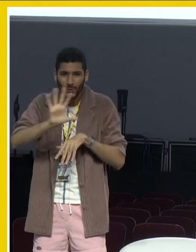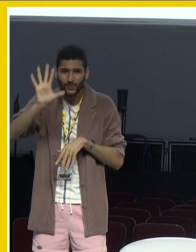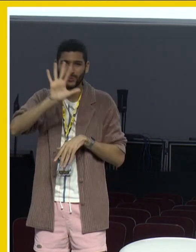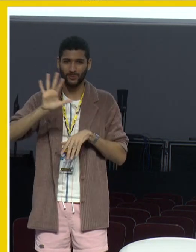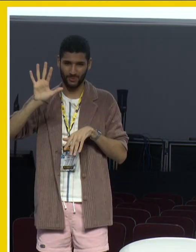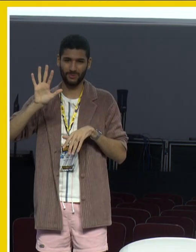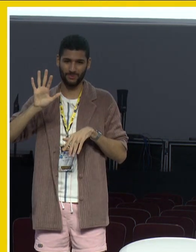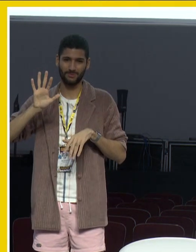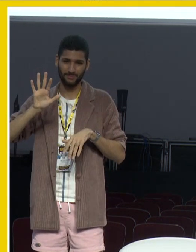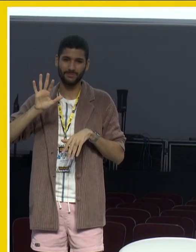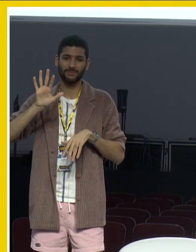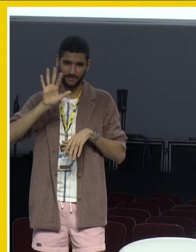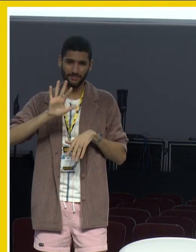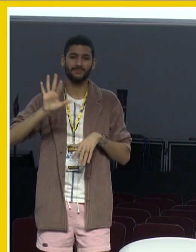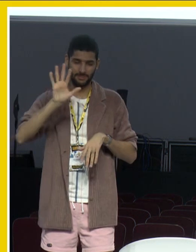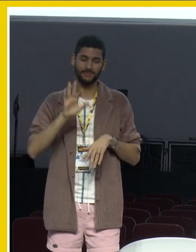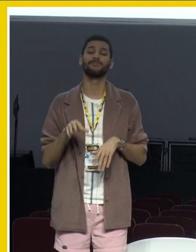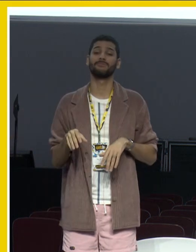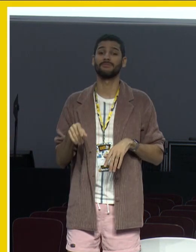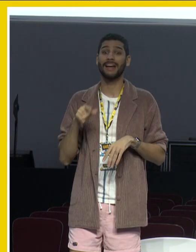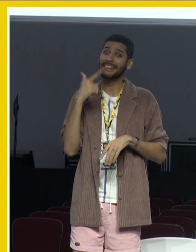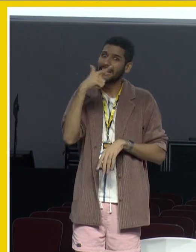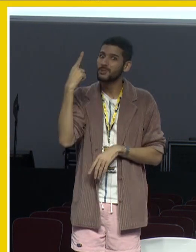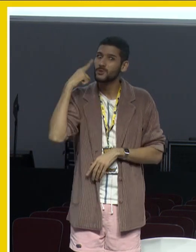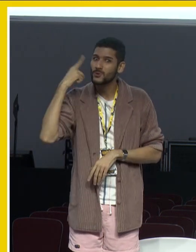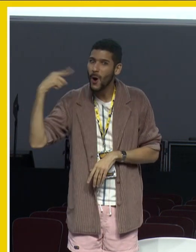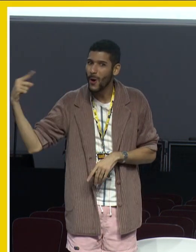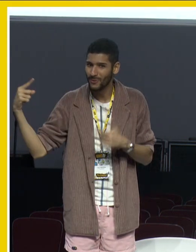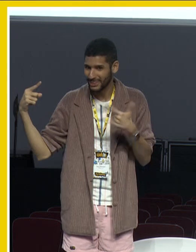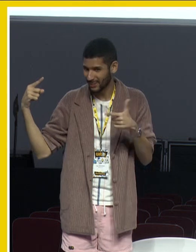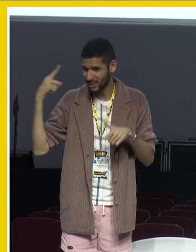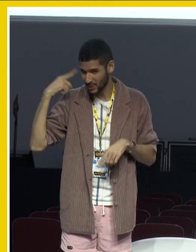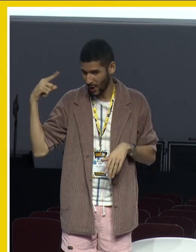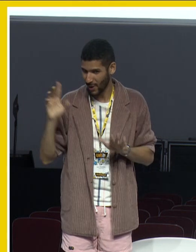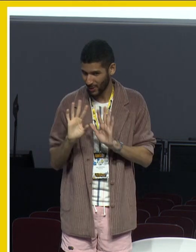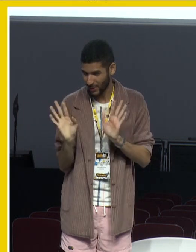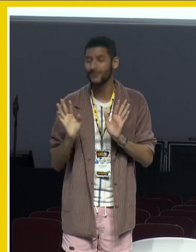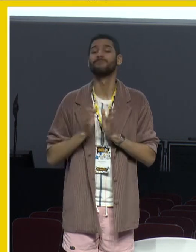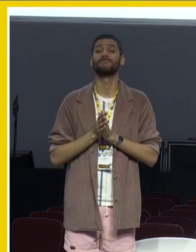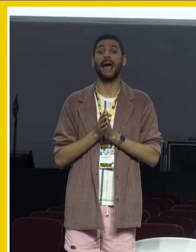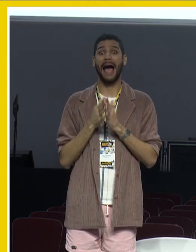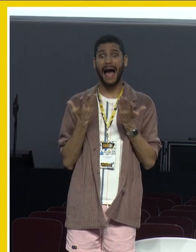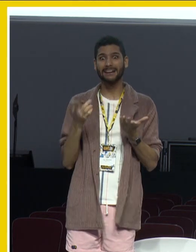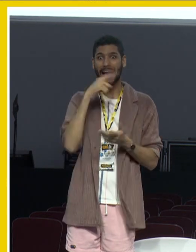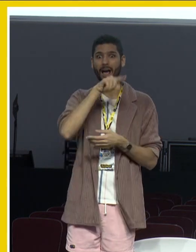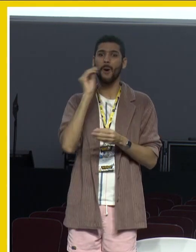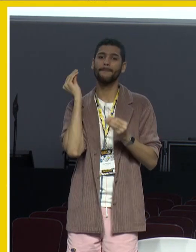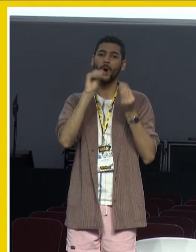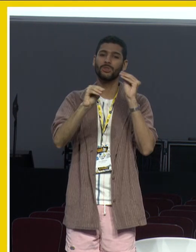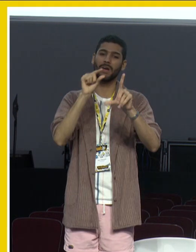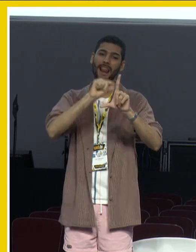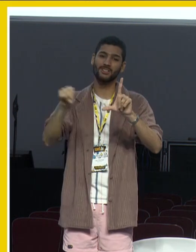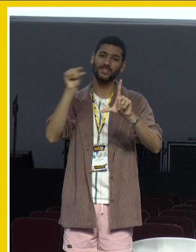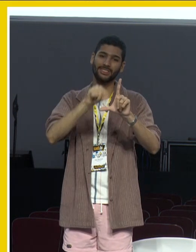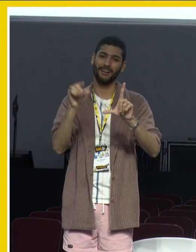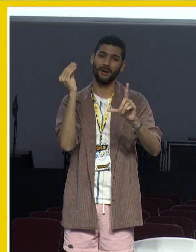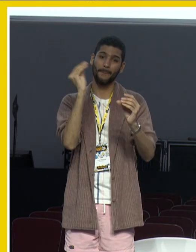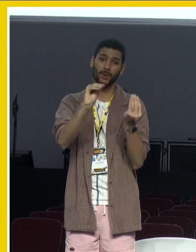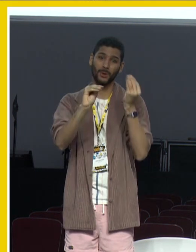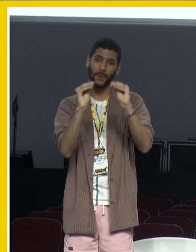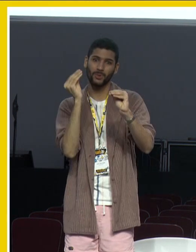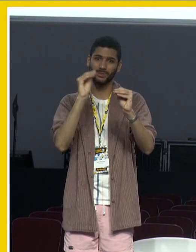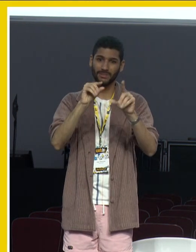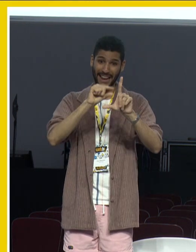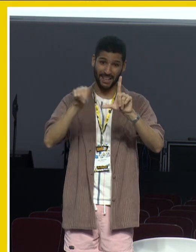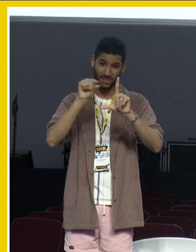é aquela imagem não sabe que naquela imagem em movimento e tal que não tem sol nem todo mundo sabe o que é e aí